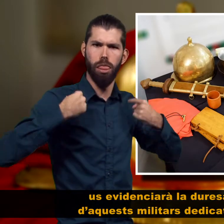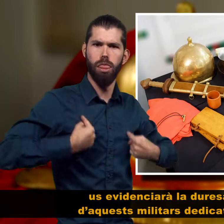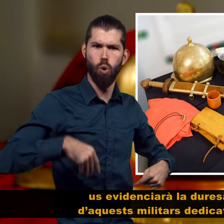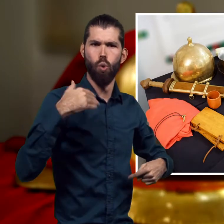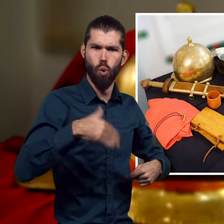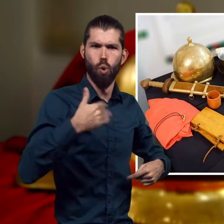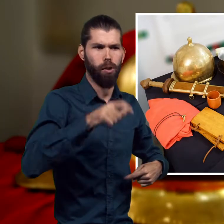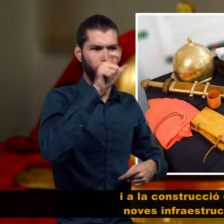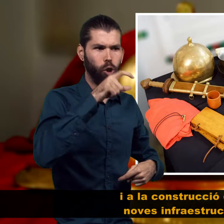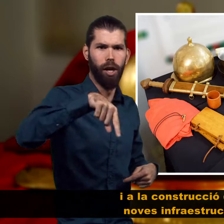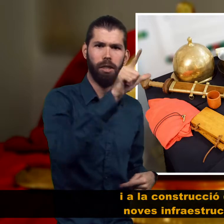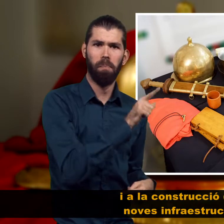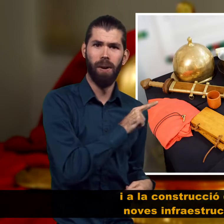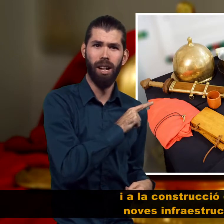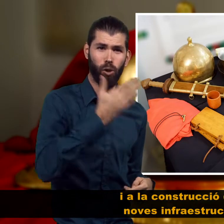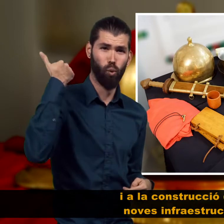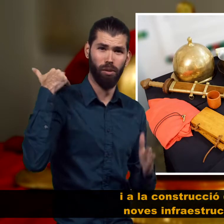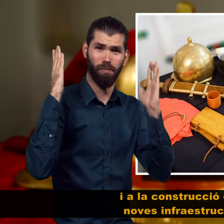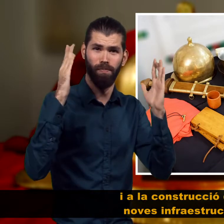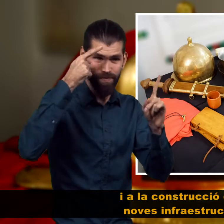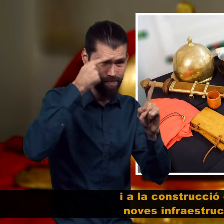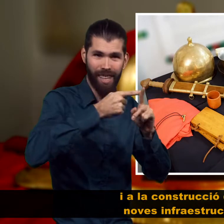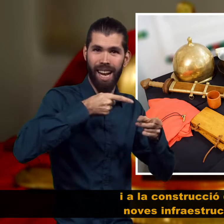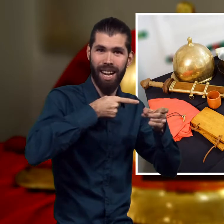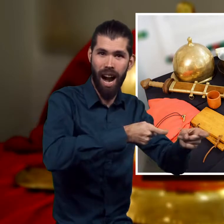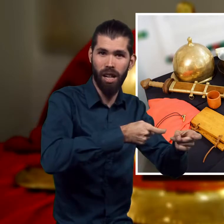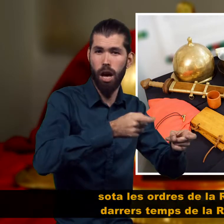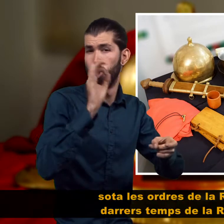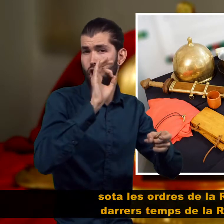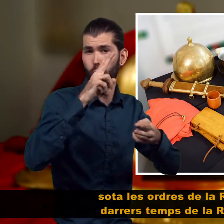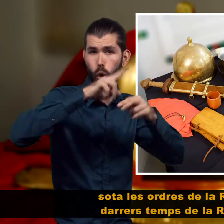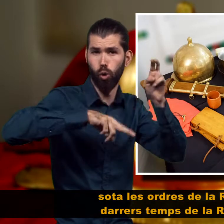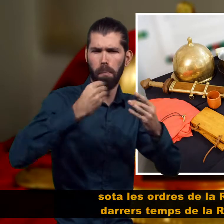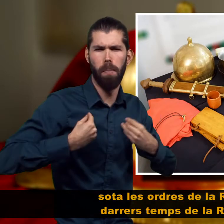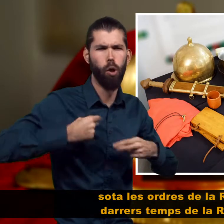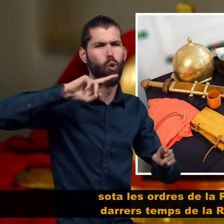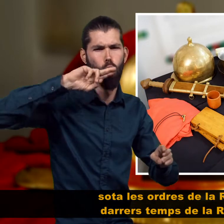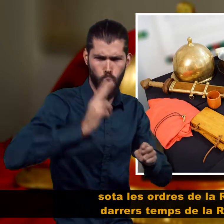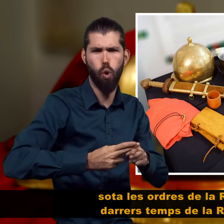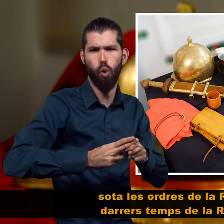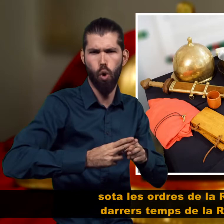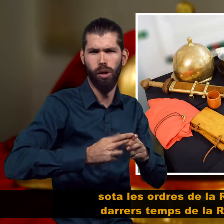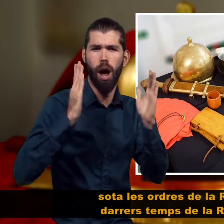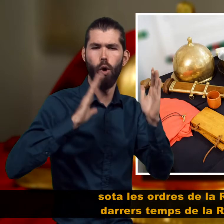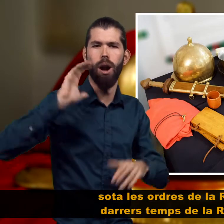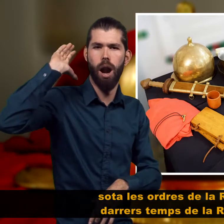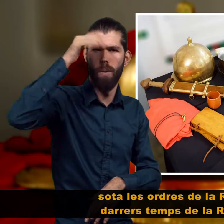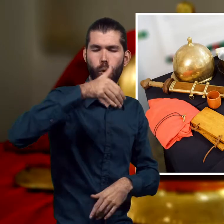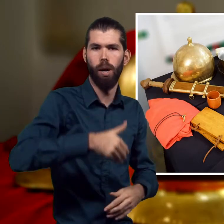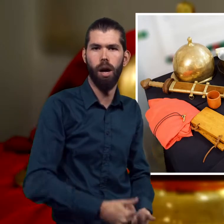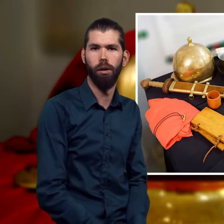a la guerra i a la construcció de les noves infraestructures sota les ordres de la Roma dels darrers temps de la República.